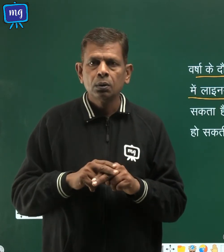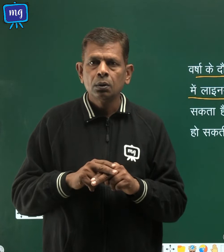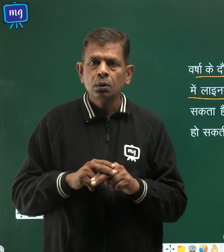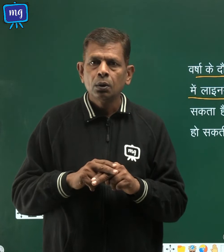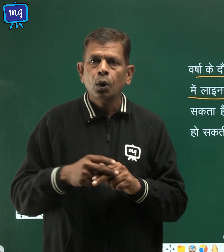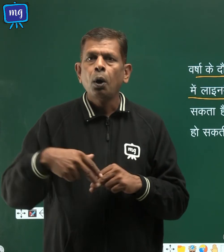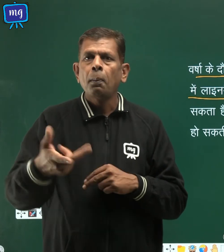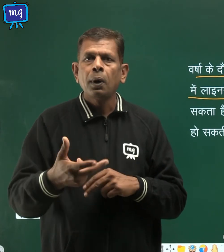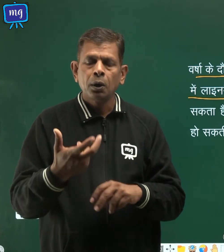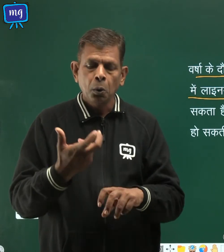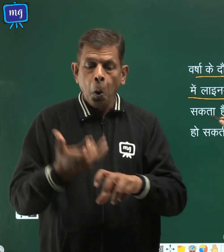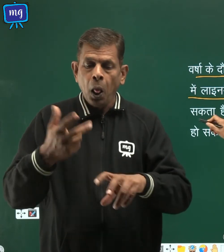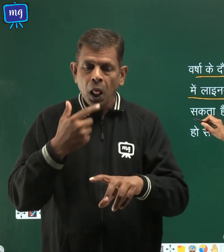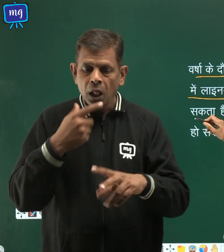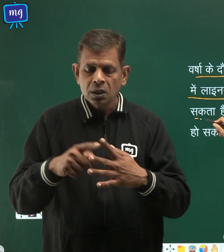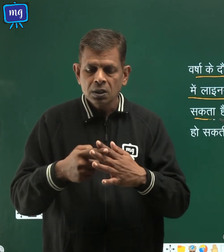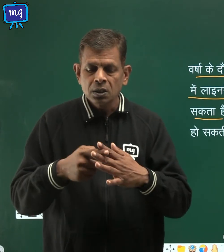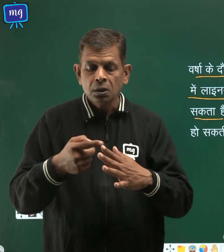भारी झटका लग सकता है,